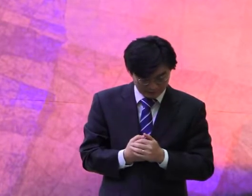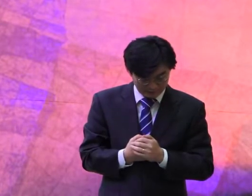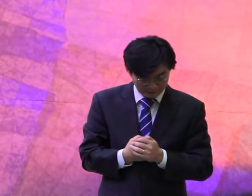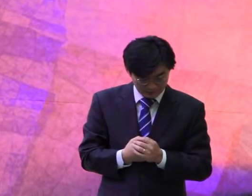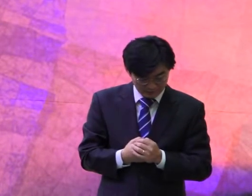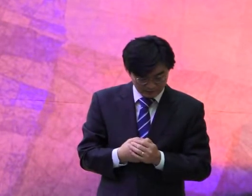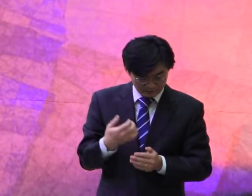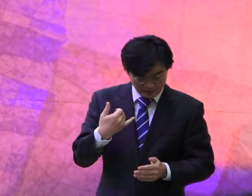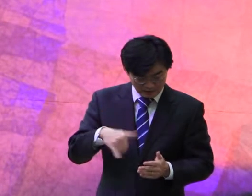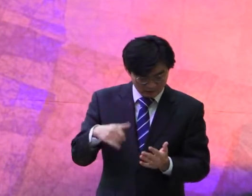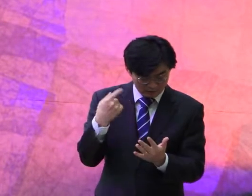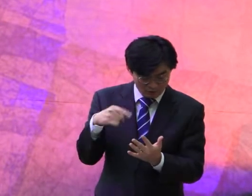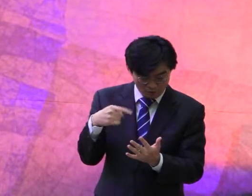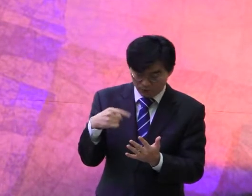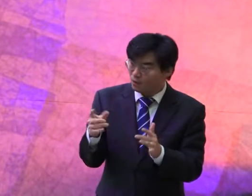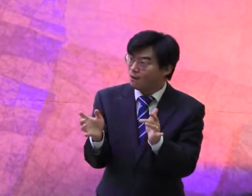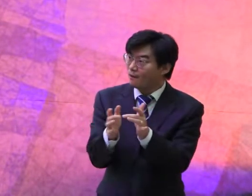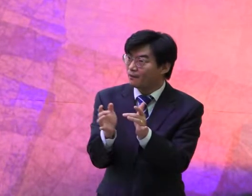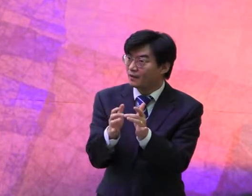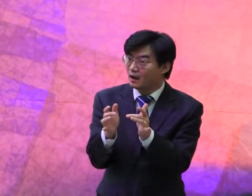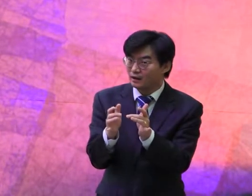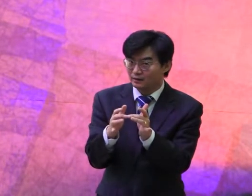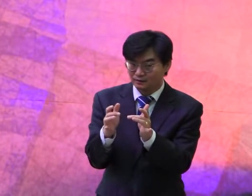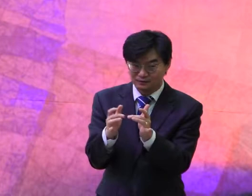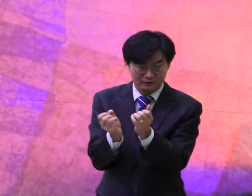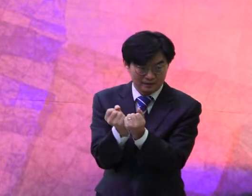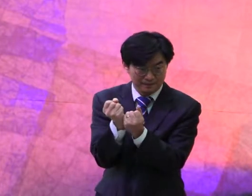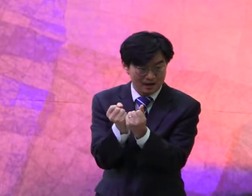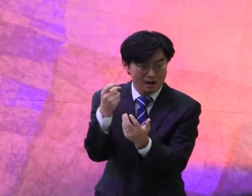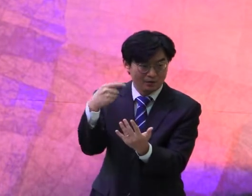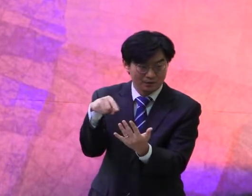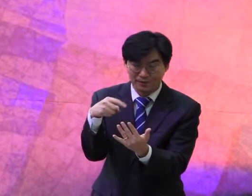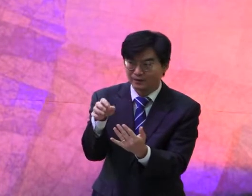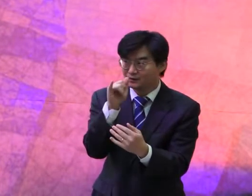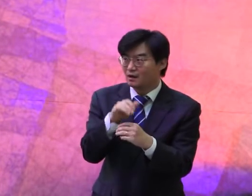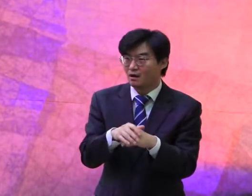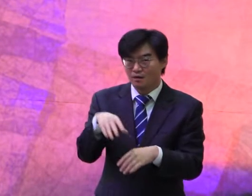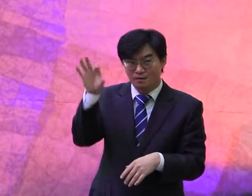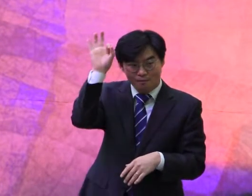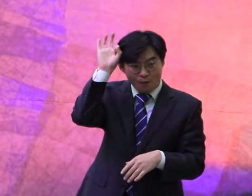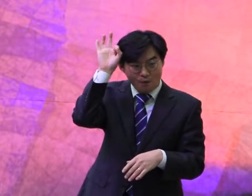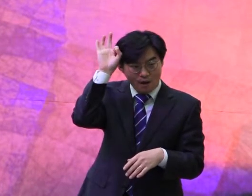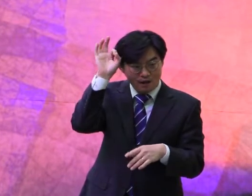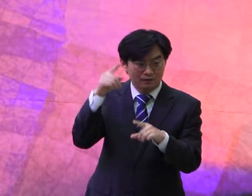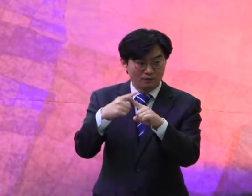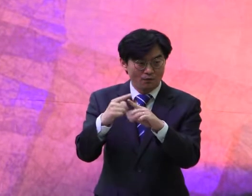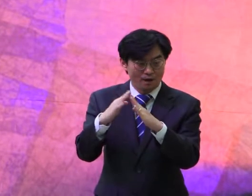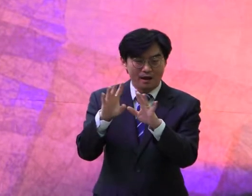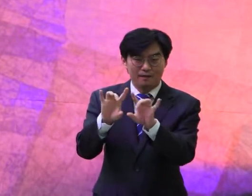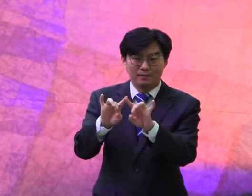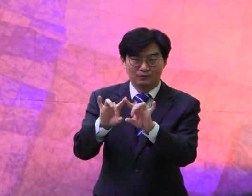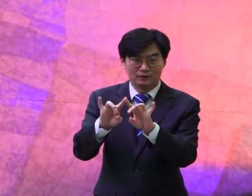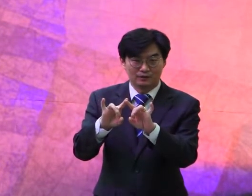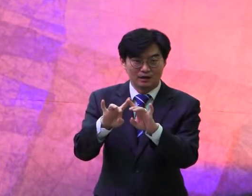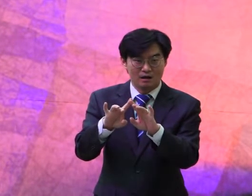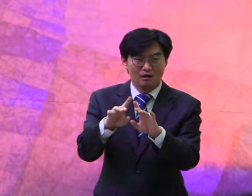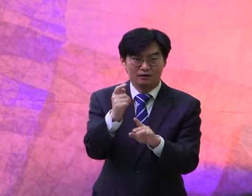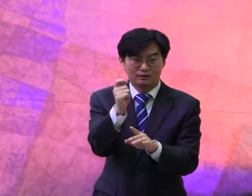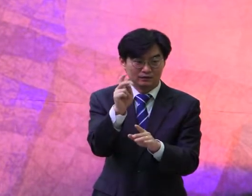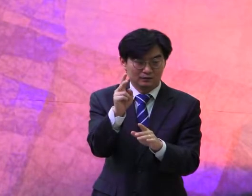온라인 세미나가 오늘 화요일 저녁 7시 30분에 있습니다. 포항극동방송 주관으로 유튜브로